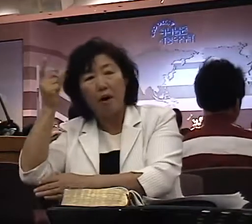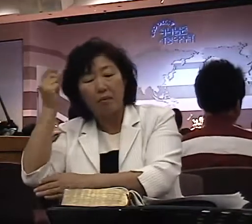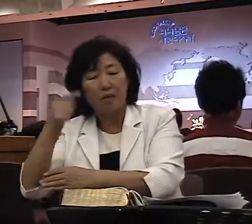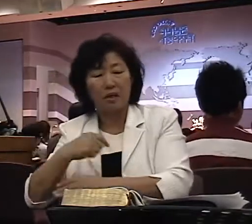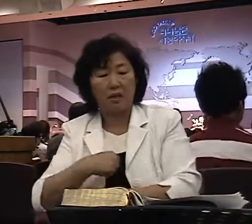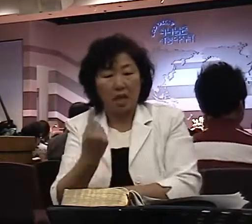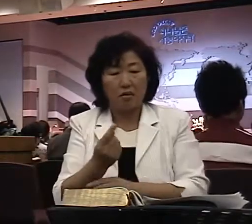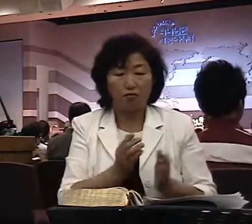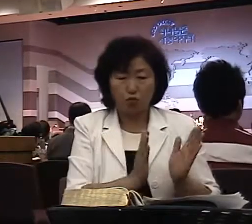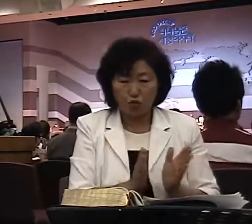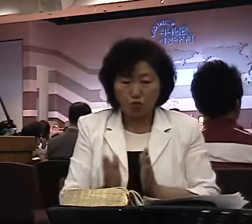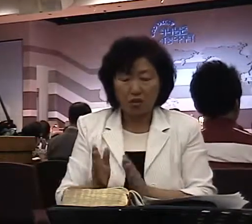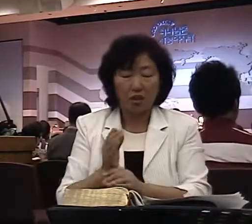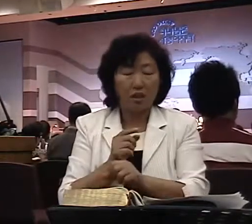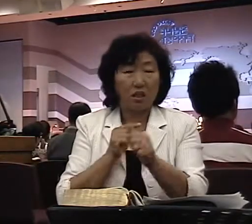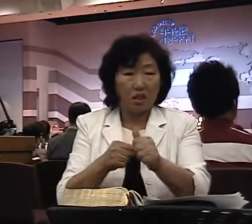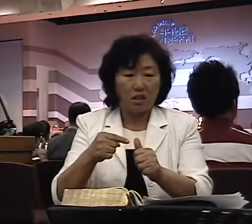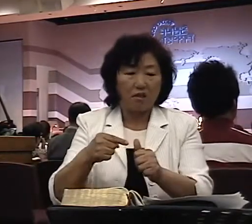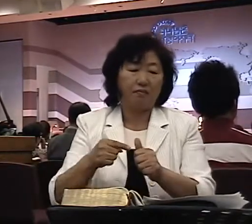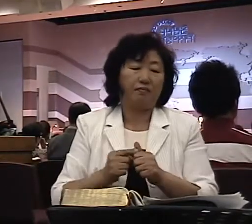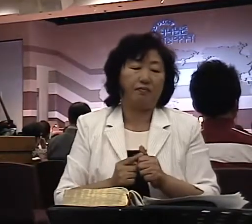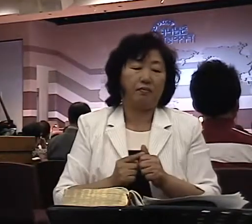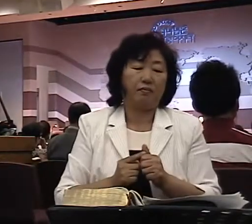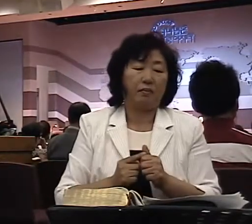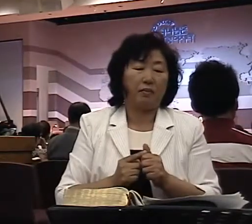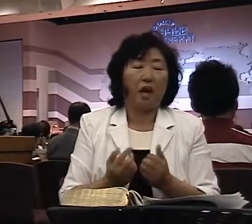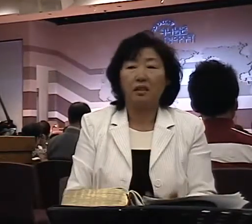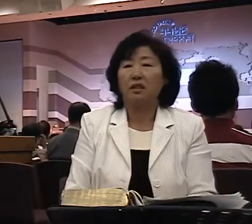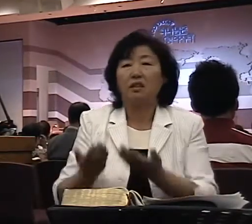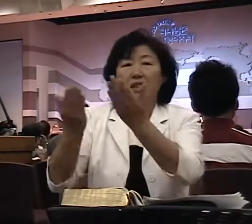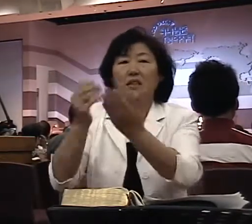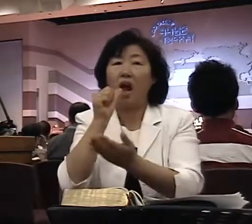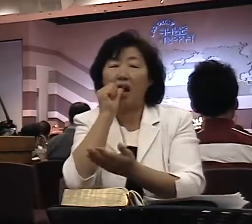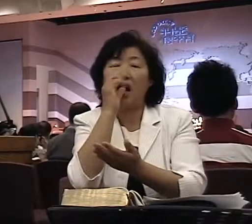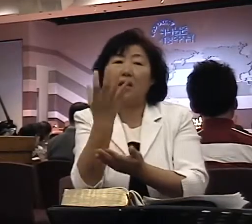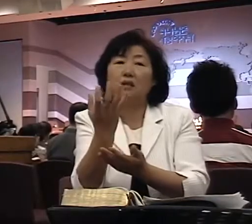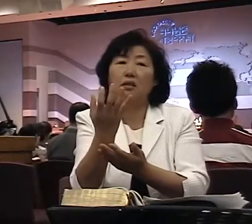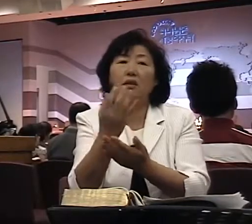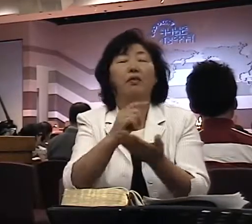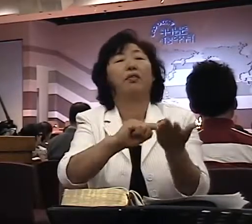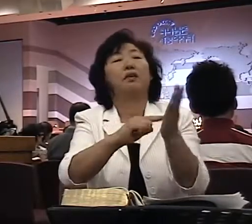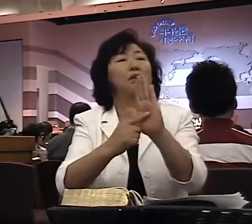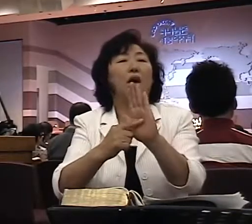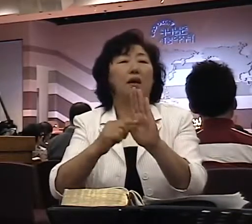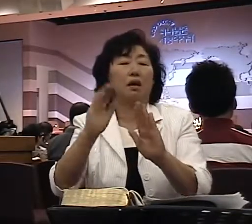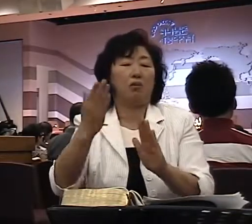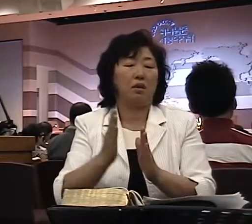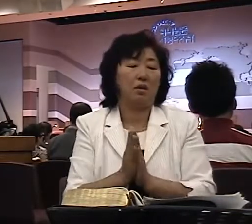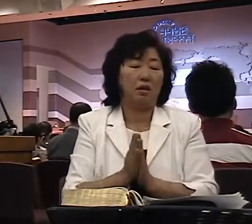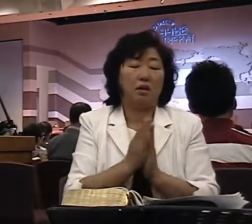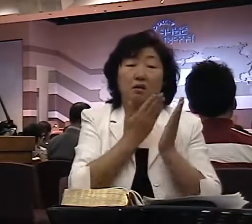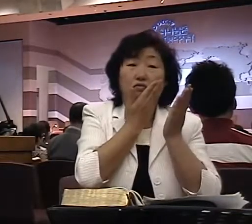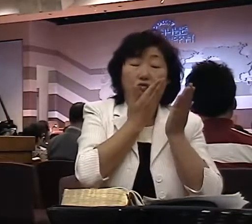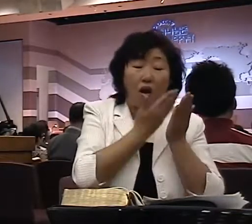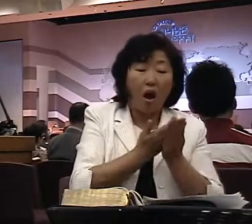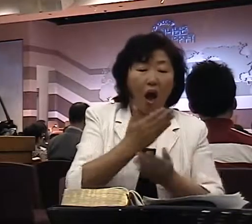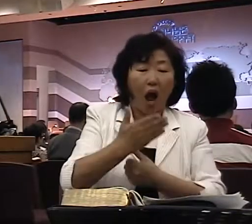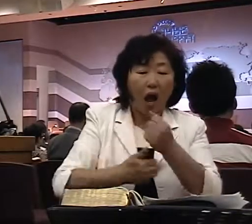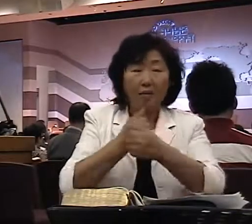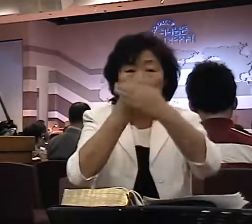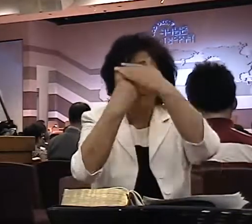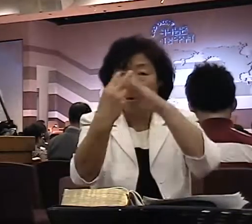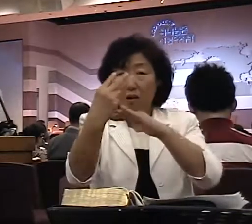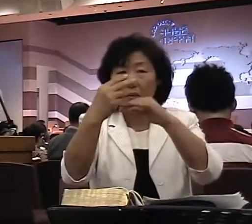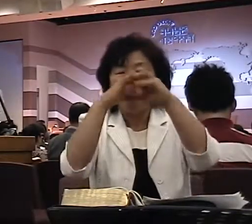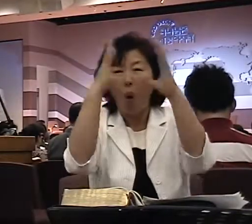자신을 준비시키고 드리는 그러한 그릇으로 등장을 하더라. 중요한 것은 하나님의 비전을 한꺼번에 다